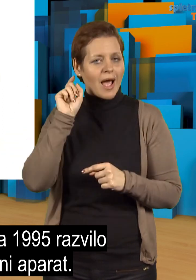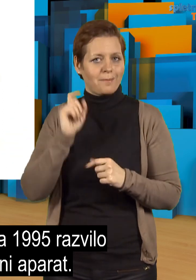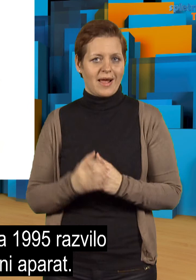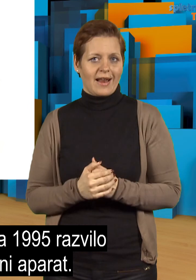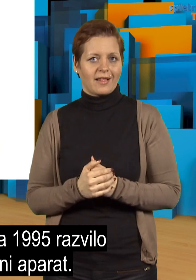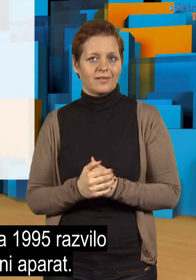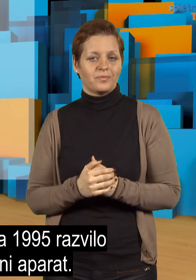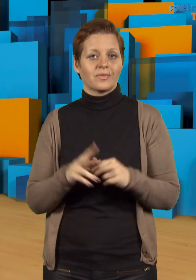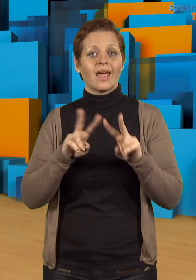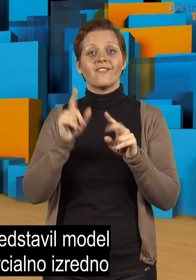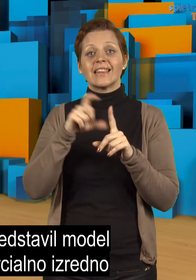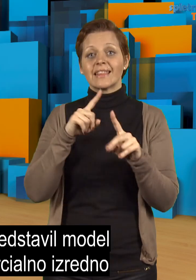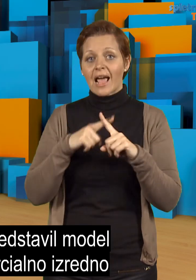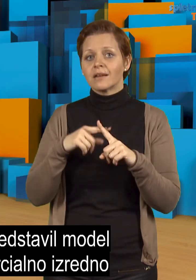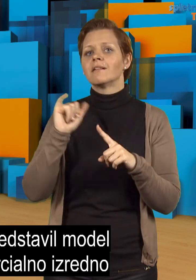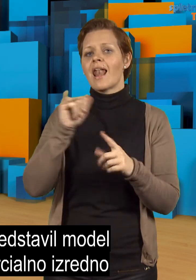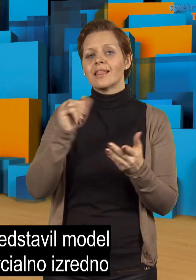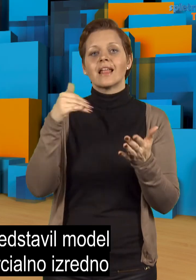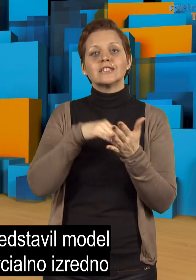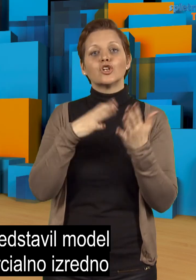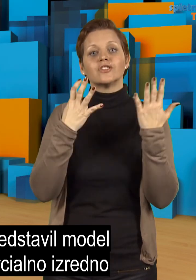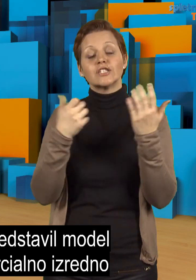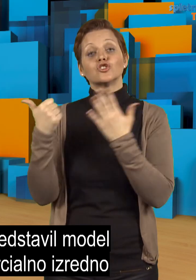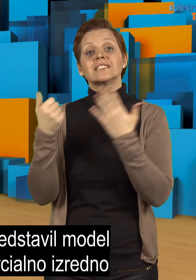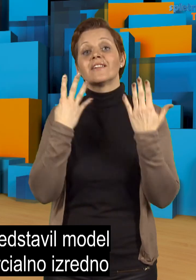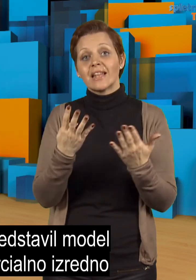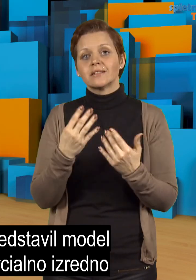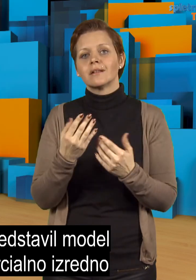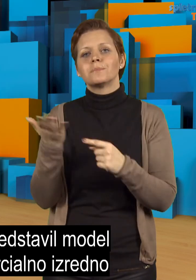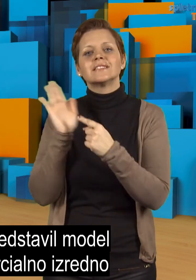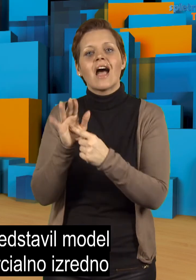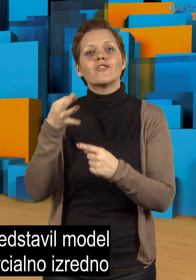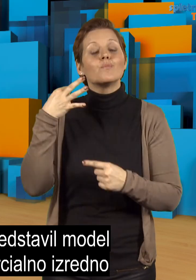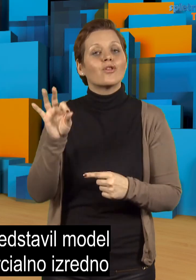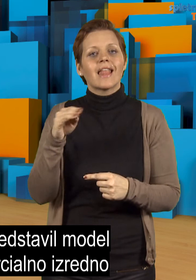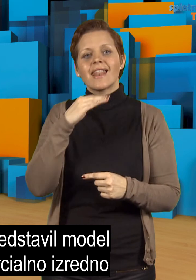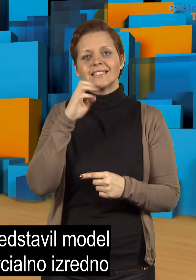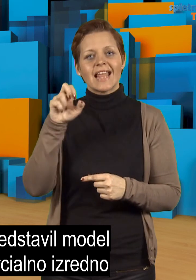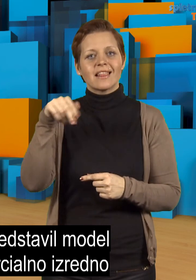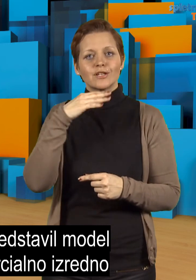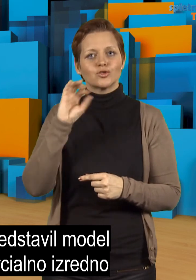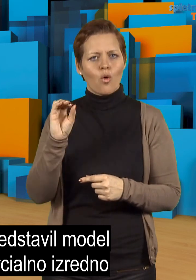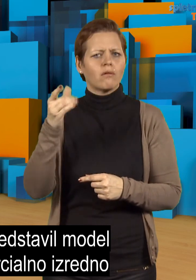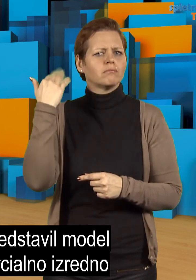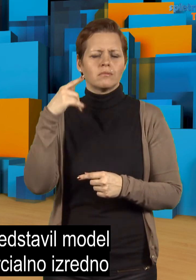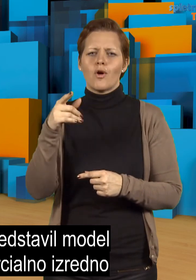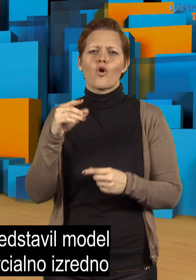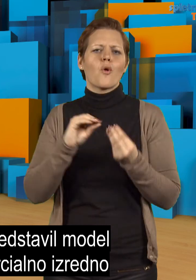aparat. Widex je leta 1996 predstavil model Senso, ki je bil